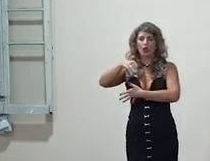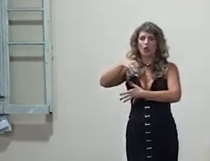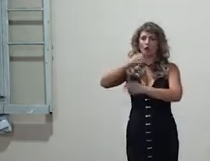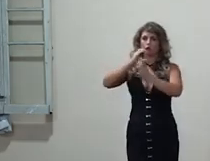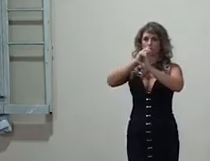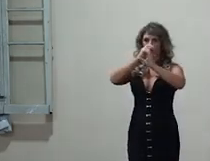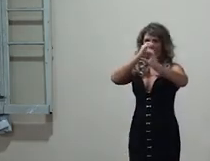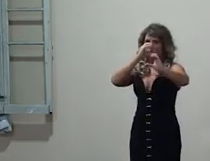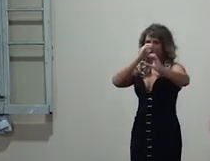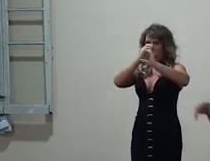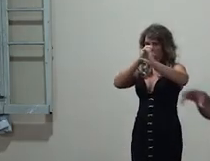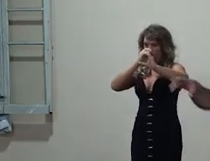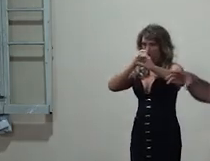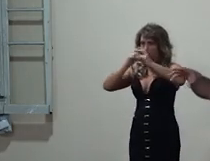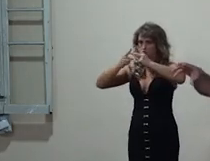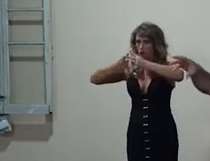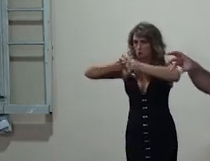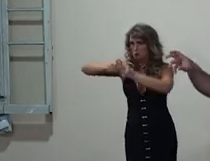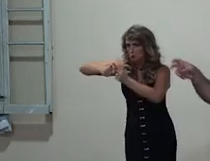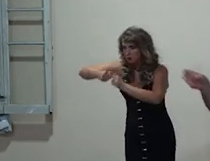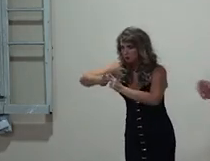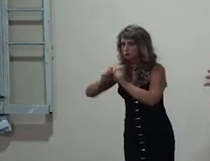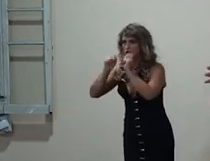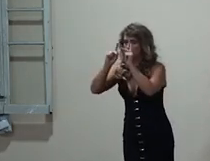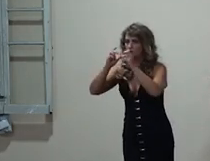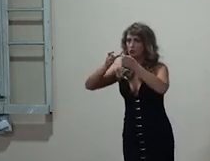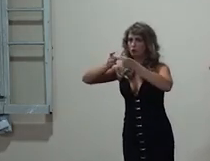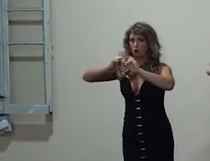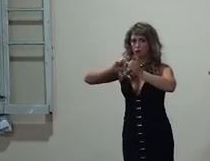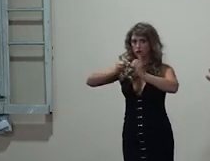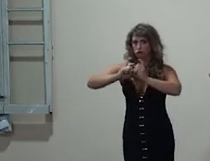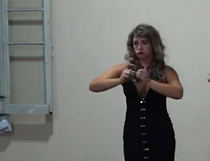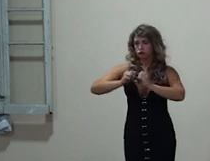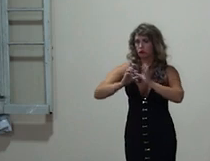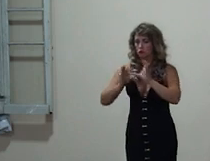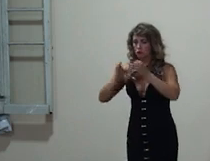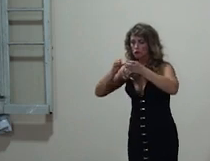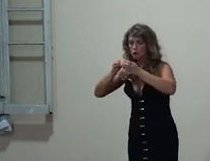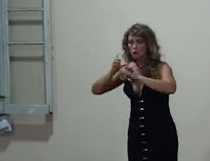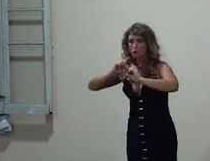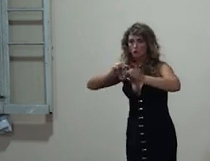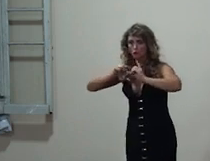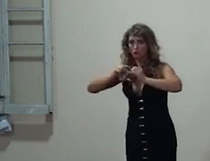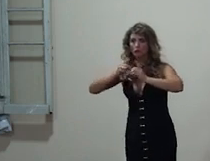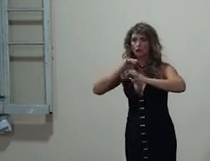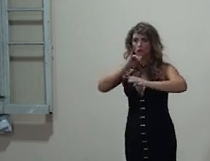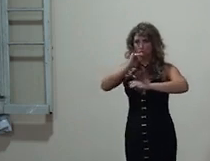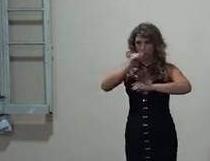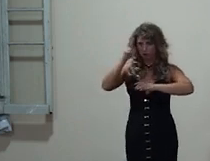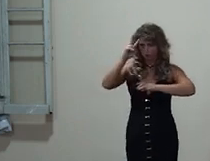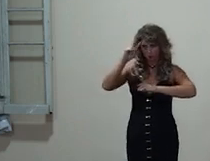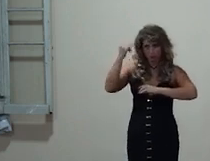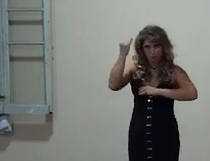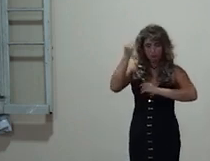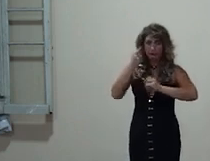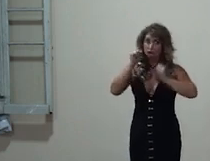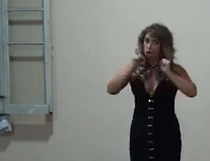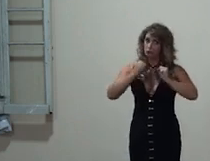e coisa. Tá bom, fizemos uma comissão, vou contar essa história porque é importante, porque tem a ver com viabilidade das